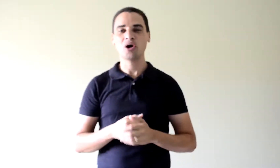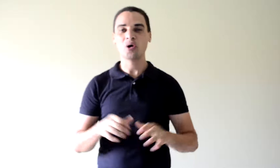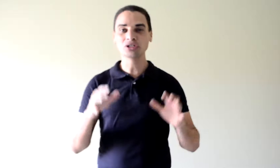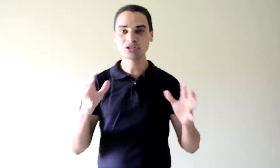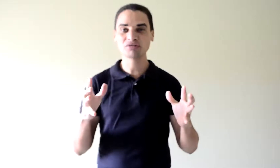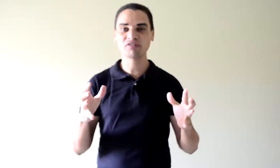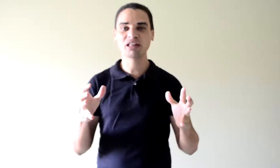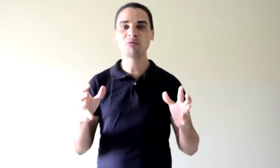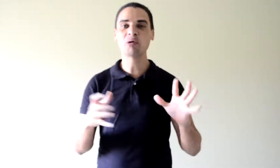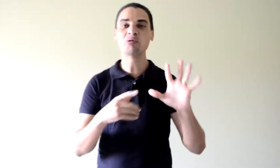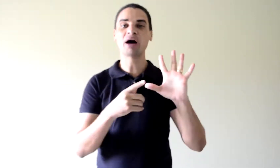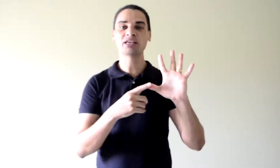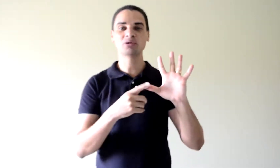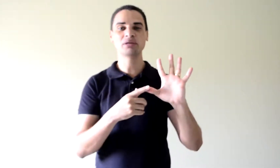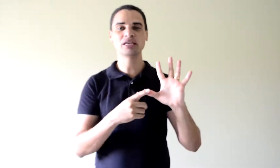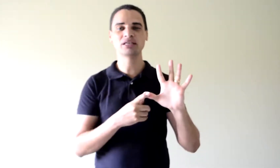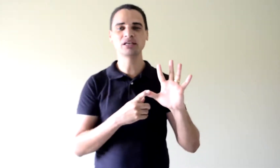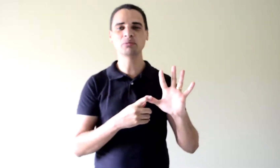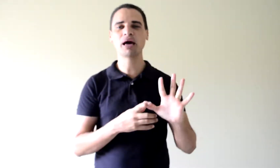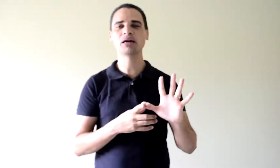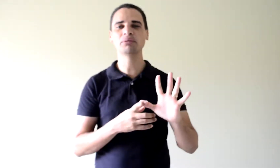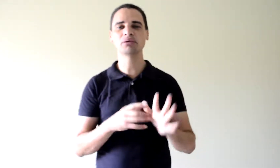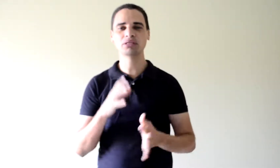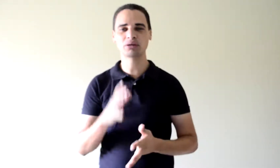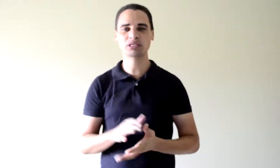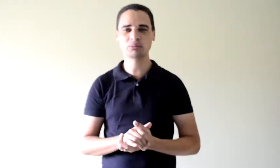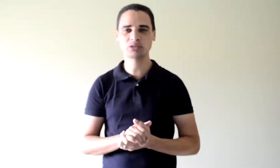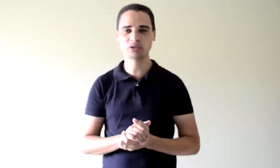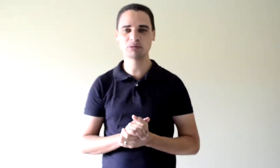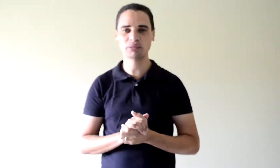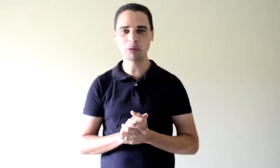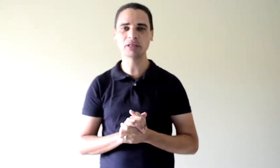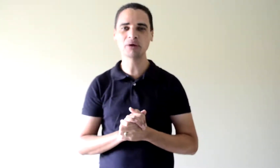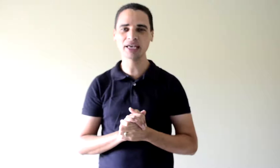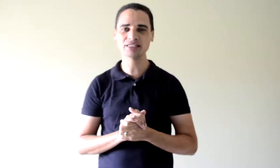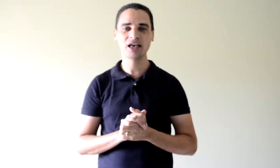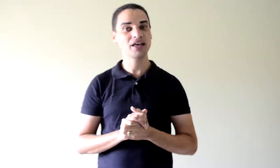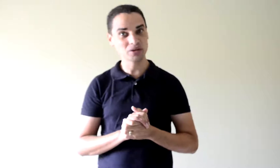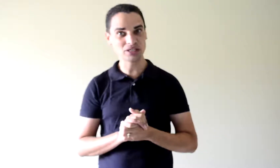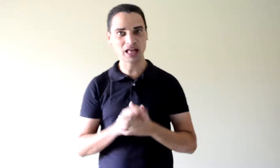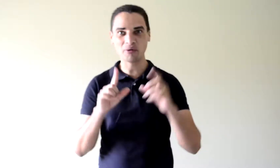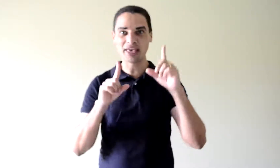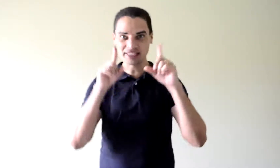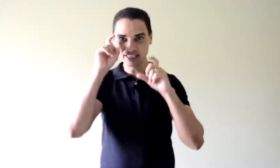Hoje a gente vai falar um pouco mais sobre esse quinto parâmetro, que são as expressões não manuais, que o sinal é esse aqui,